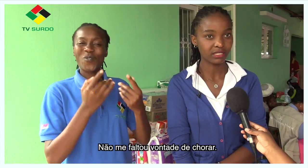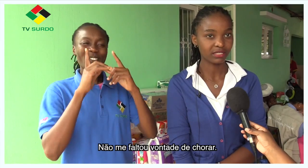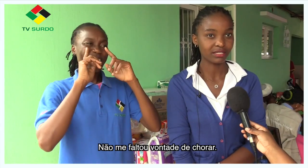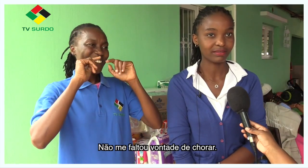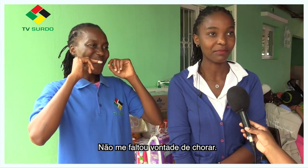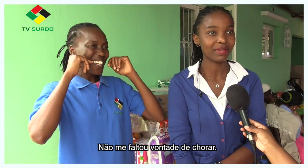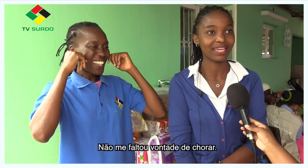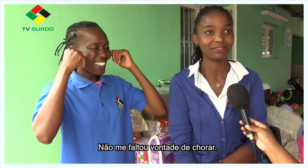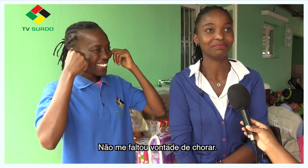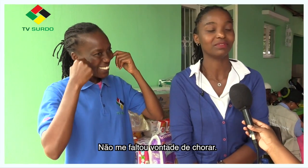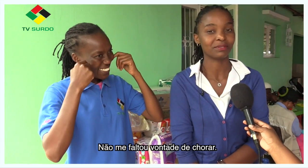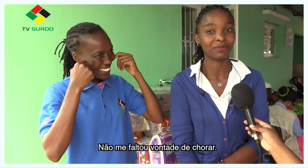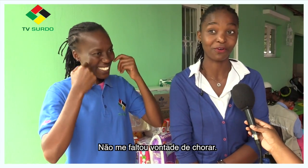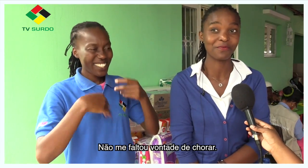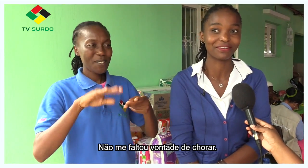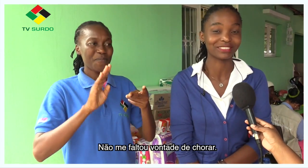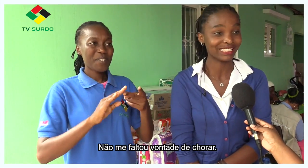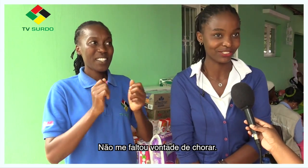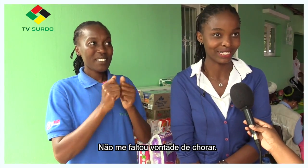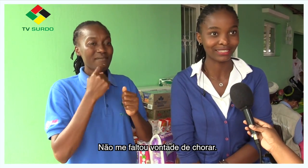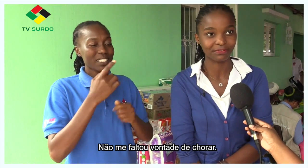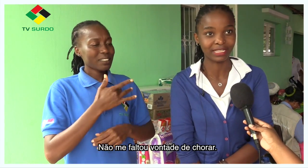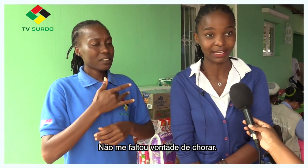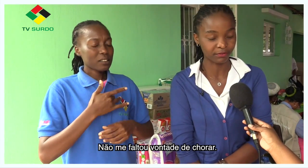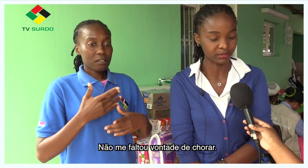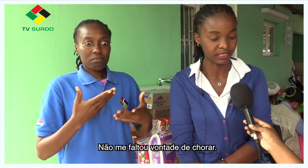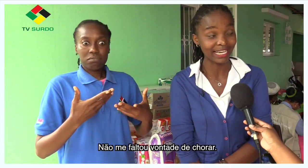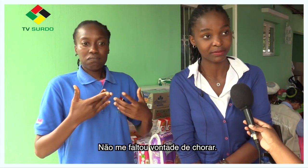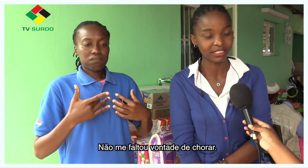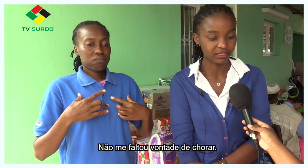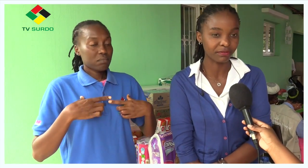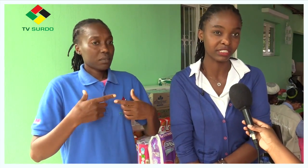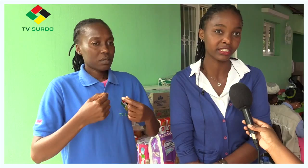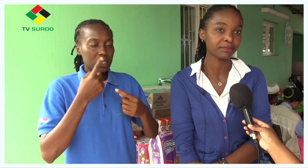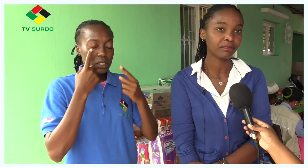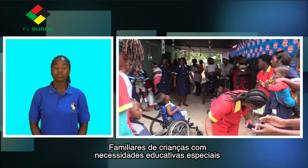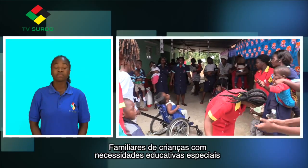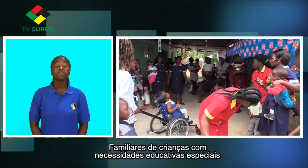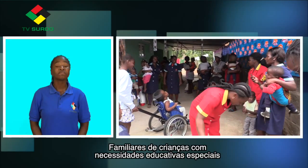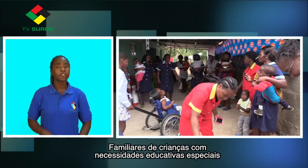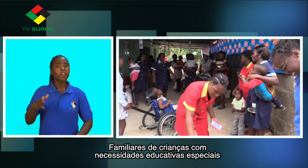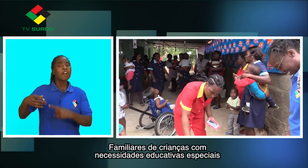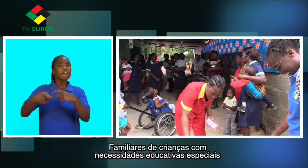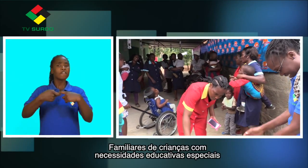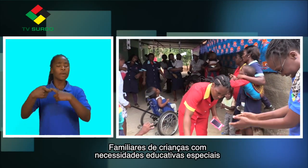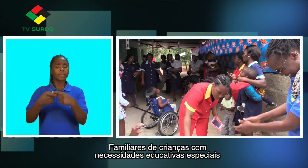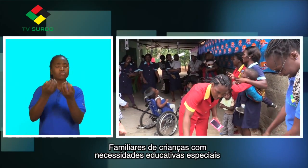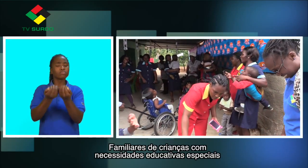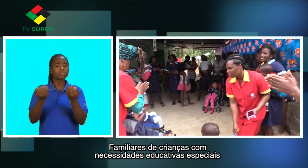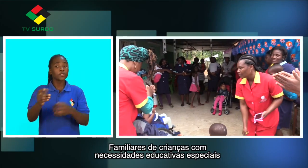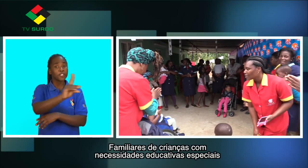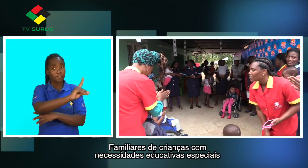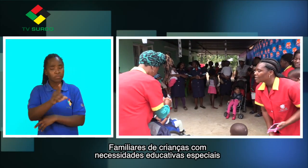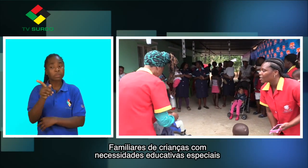e também provocou-me a vontade de chorar, tive lágrimas na vista. Familiares de crianças com